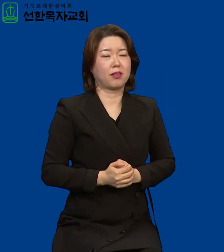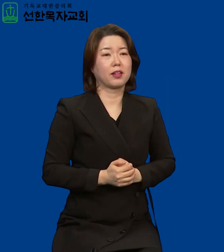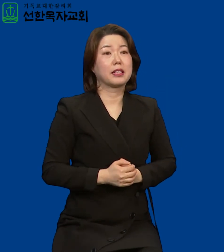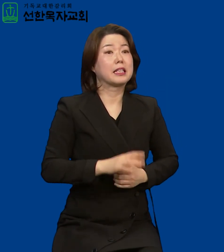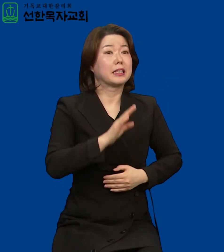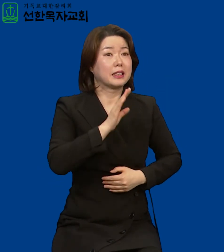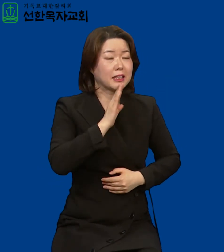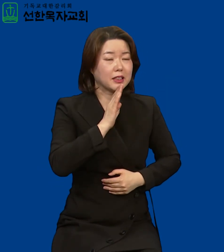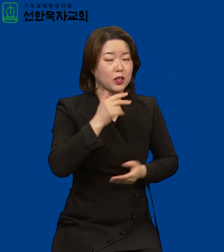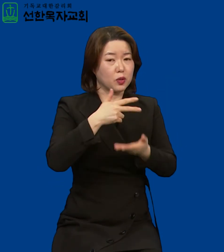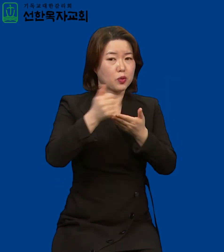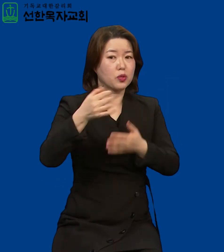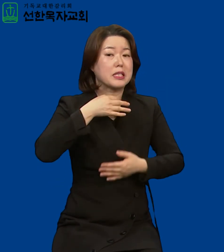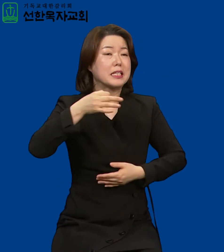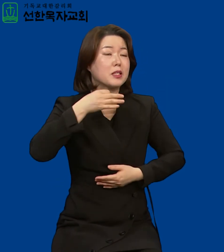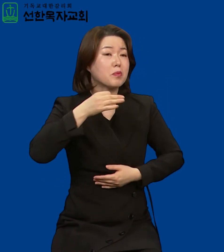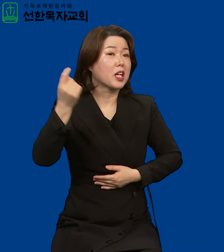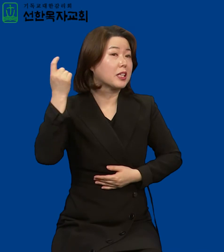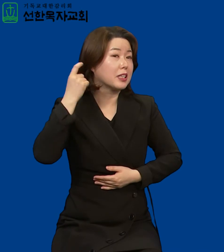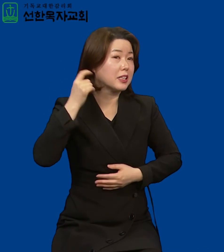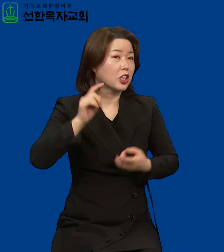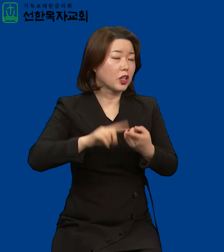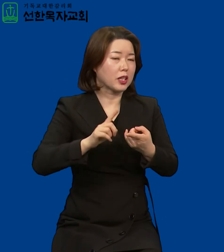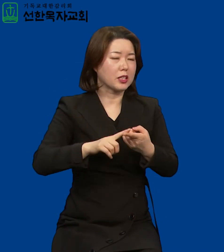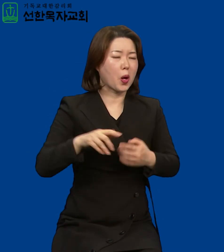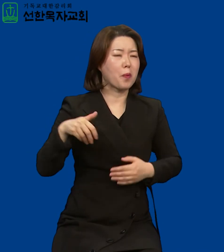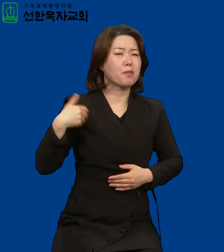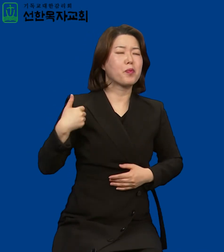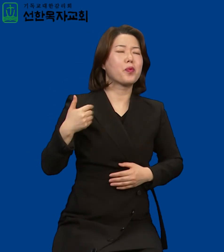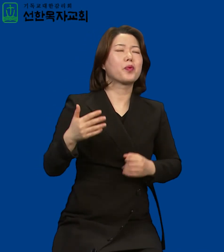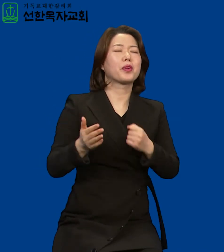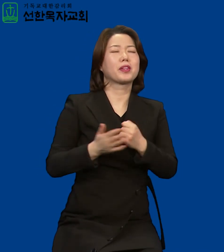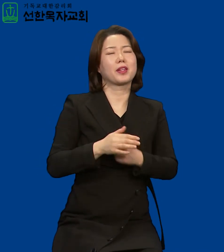실제로 주님의 음성을 듣는 것에 대해서 모르니까 그런 말이